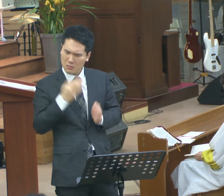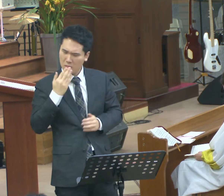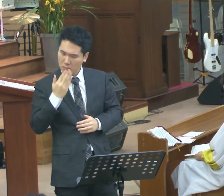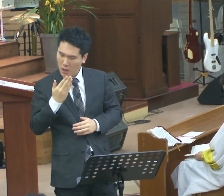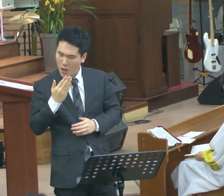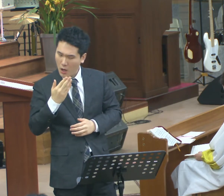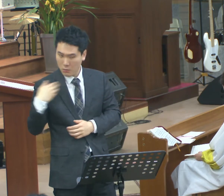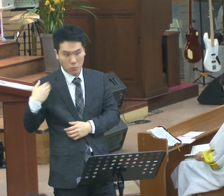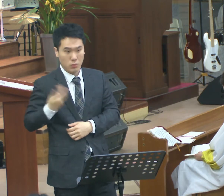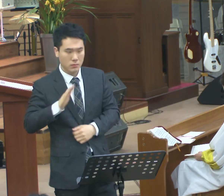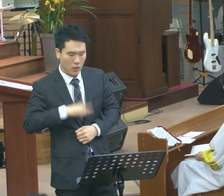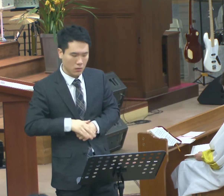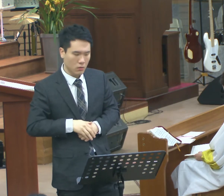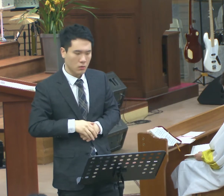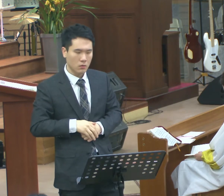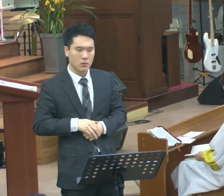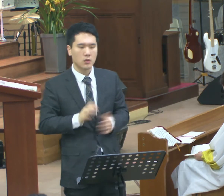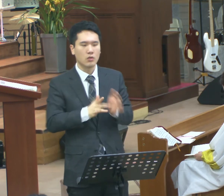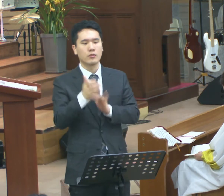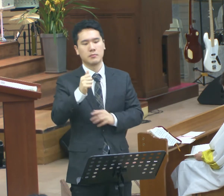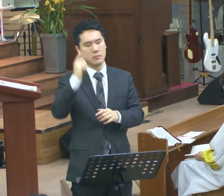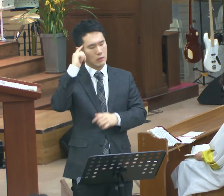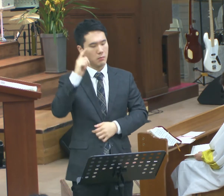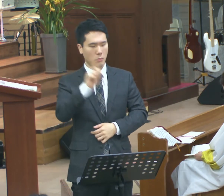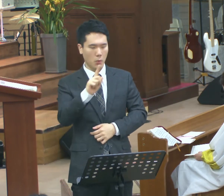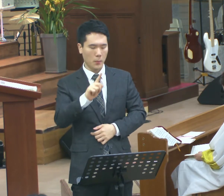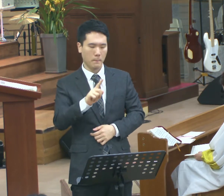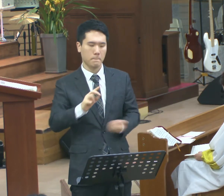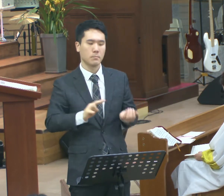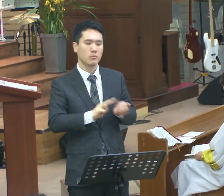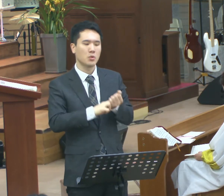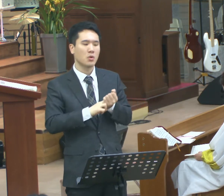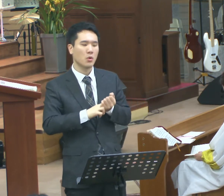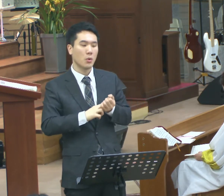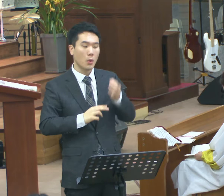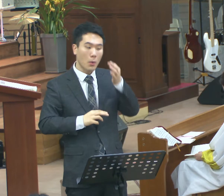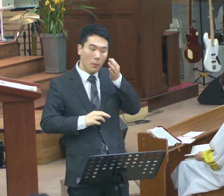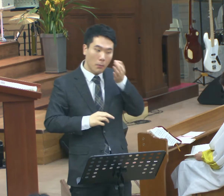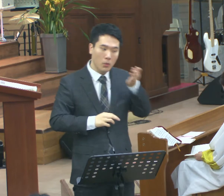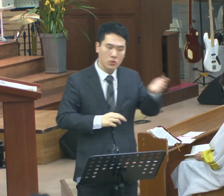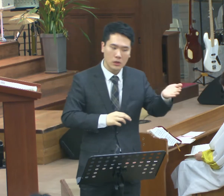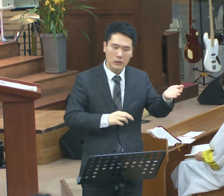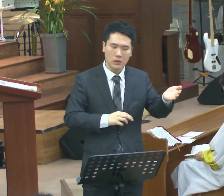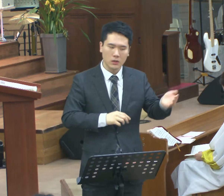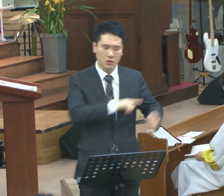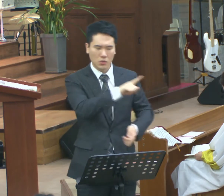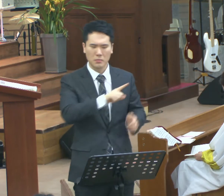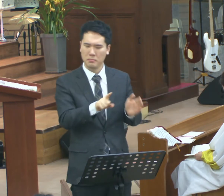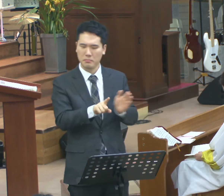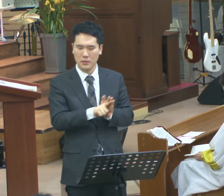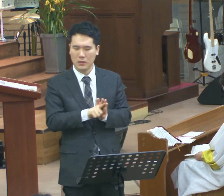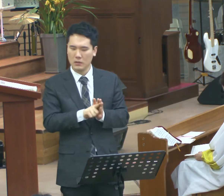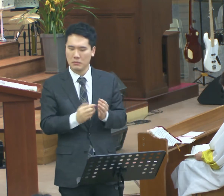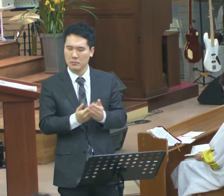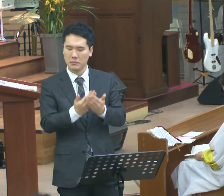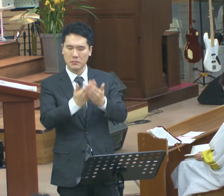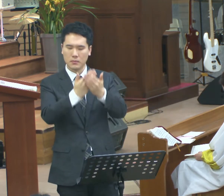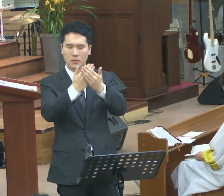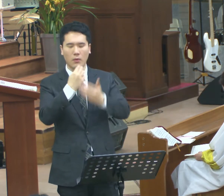봤다 그래서 믿는 게 아니다. 그것은 인격적인 신뢰 관계이고 그 관계는 대단한 일이 일어났을 때 사람들이